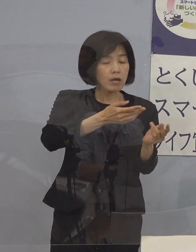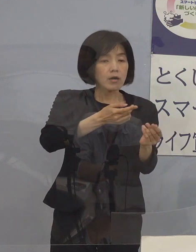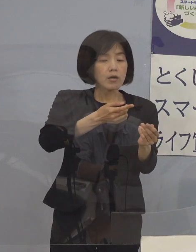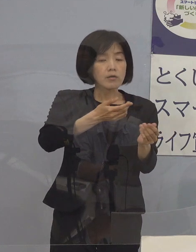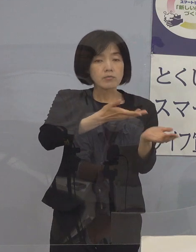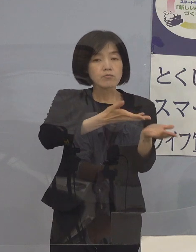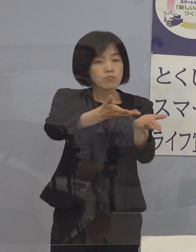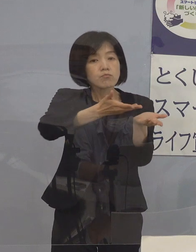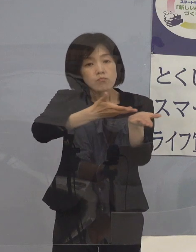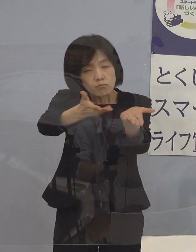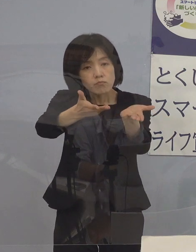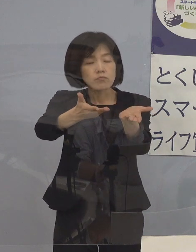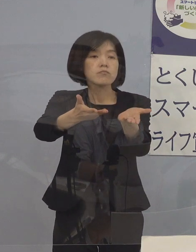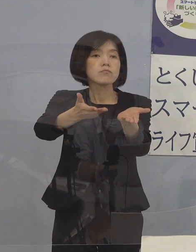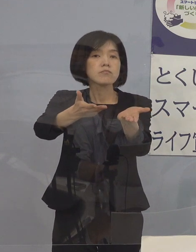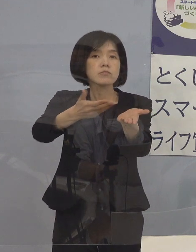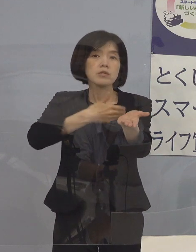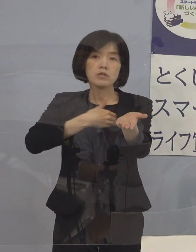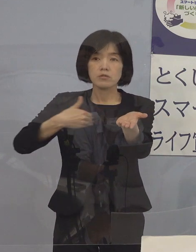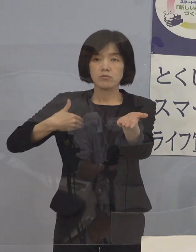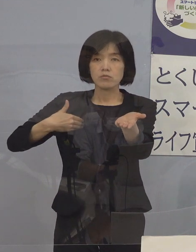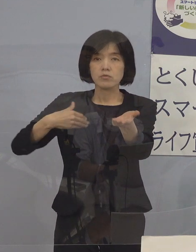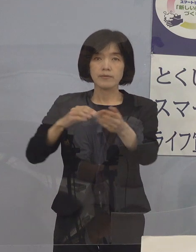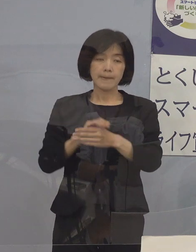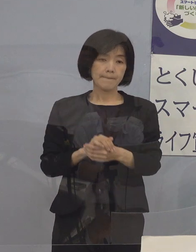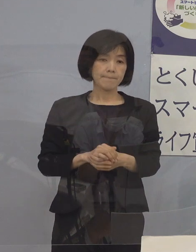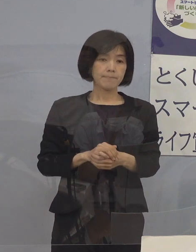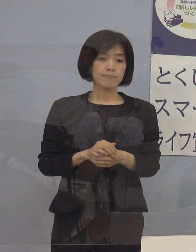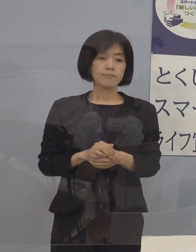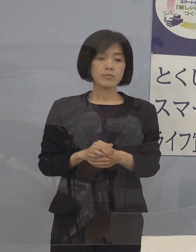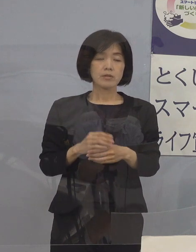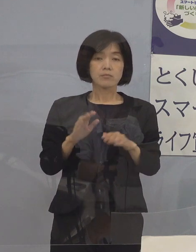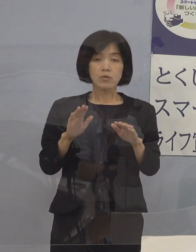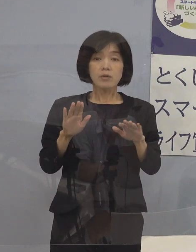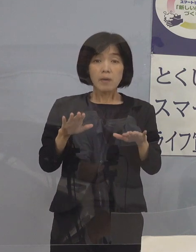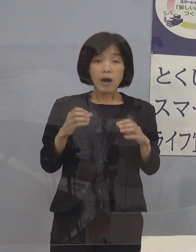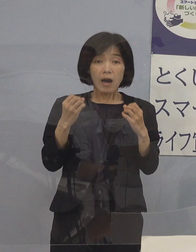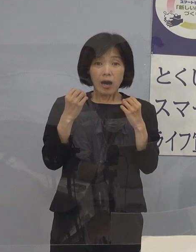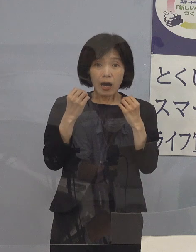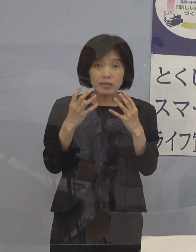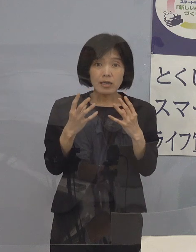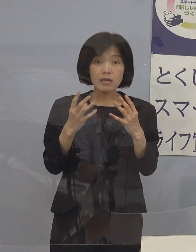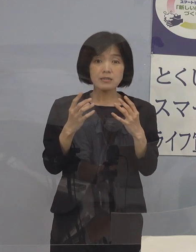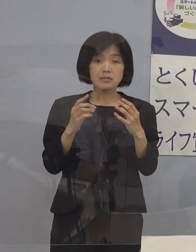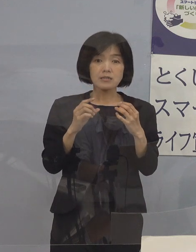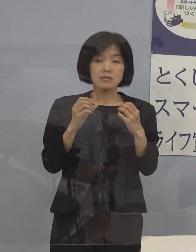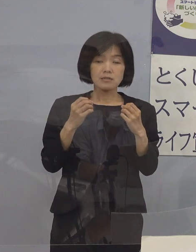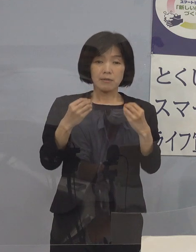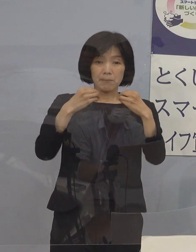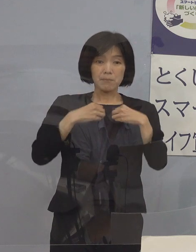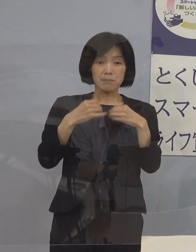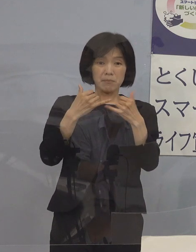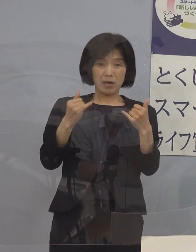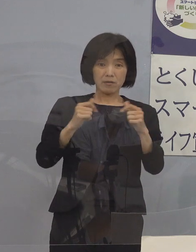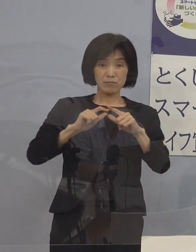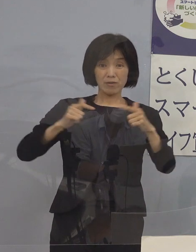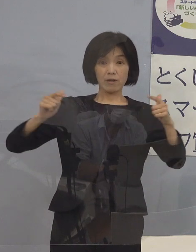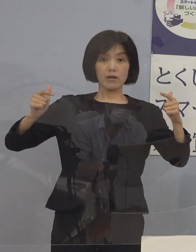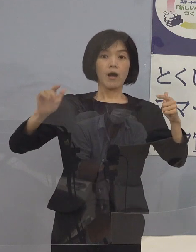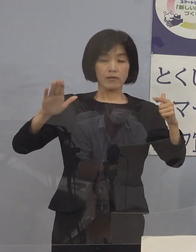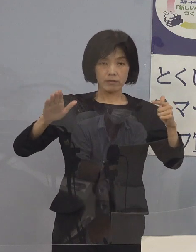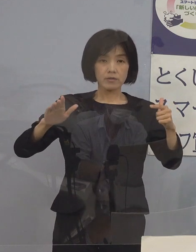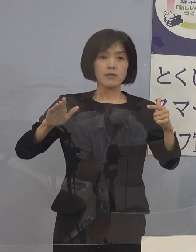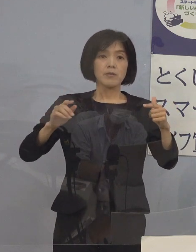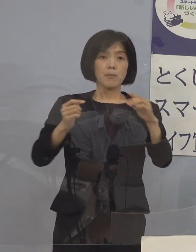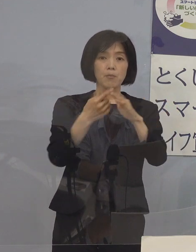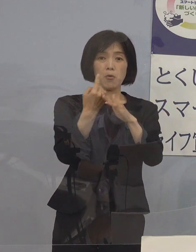ただいているところであります。しかしながら新規感染者が8日以降も継続し、そして発